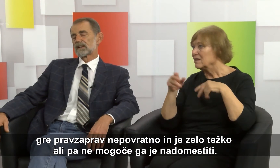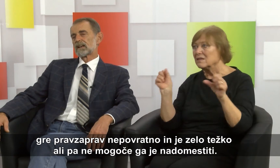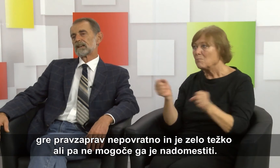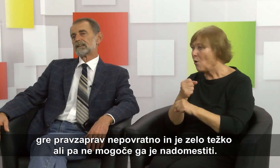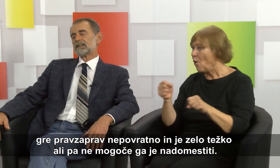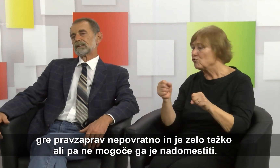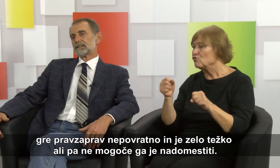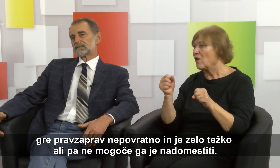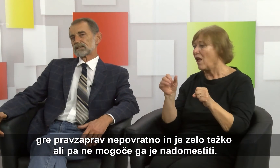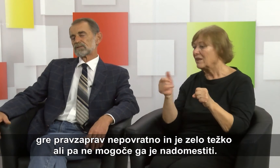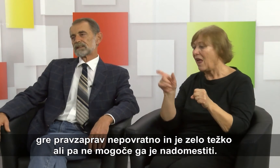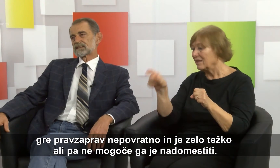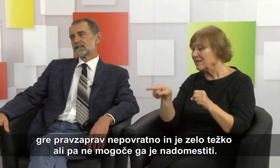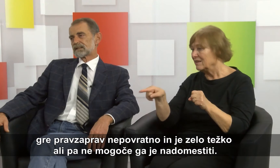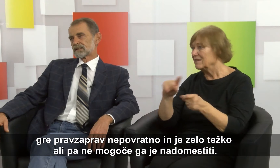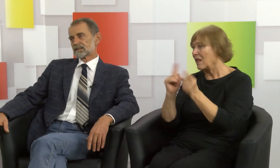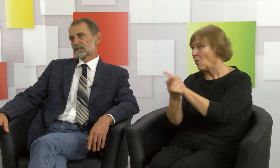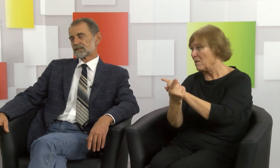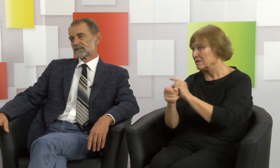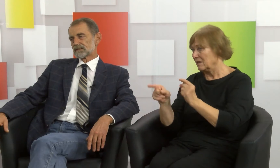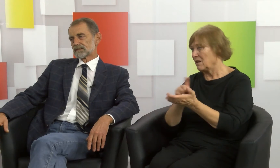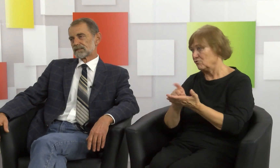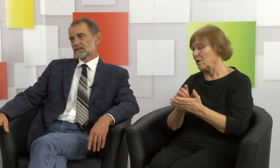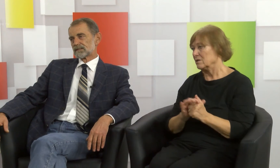je nadomestiti.